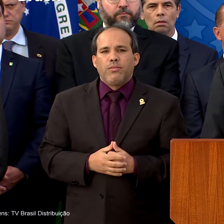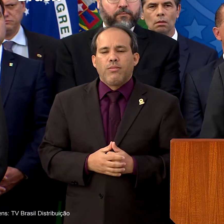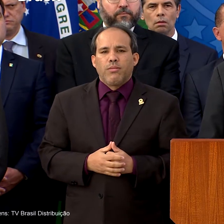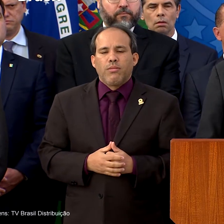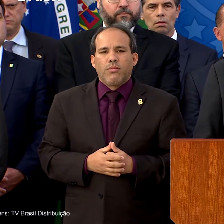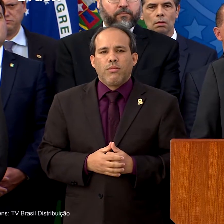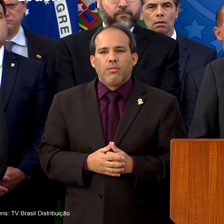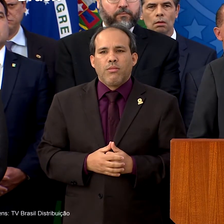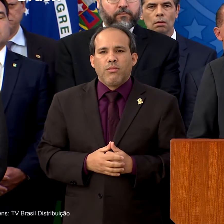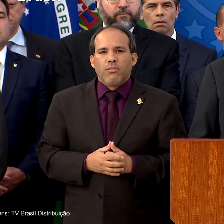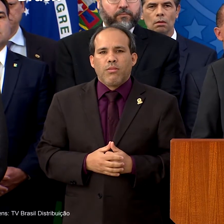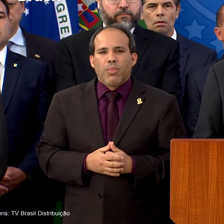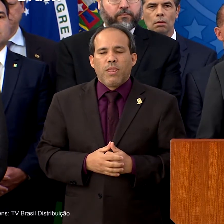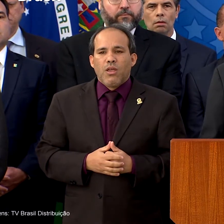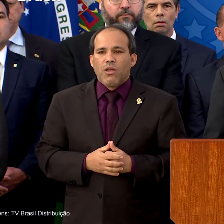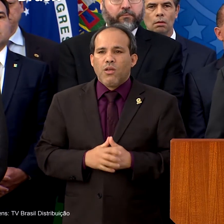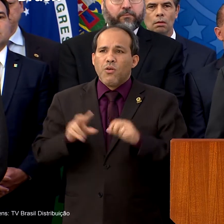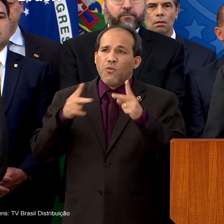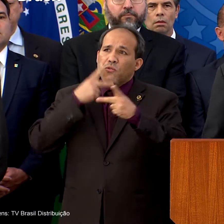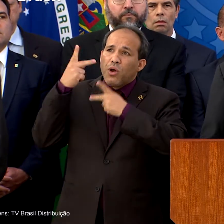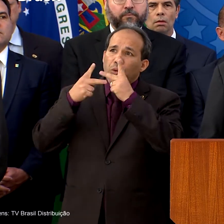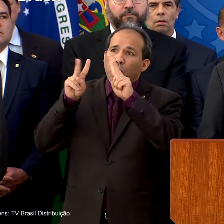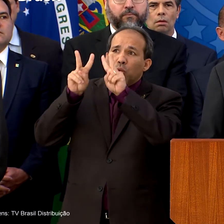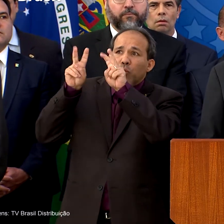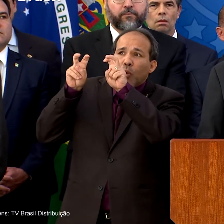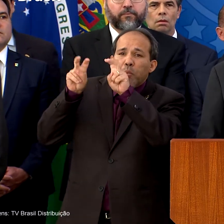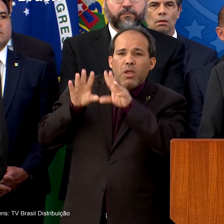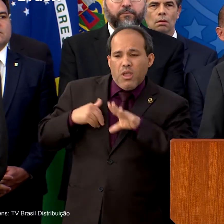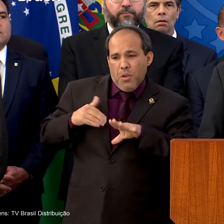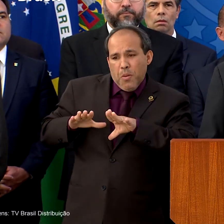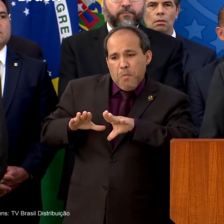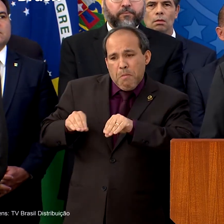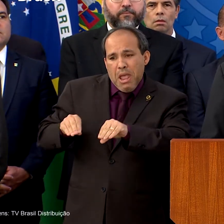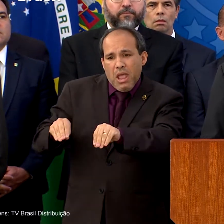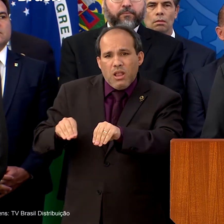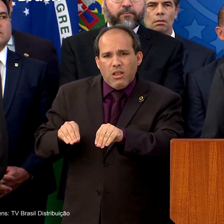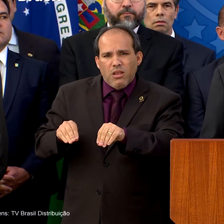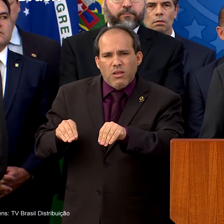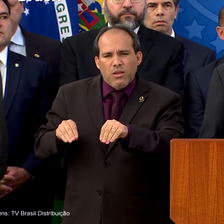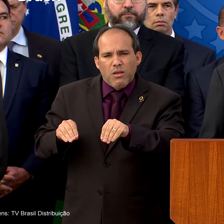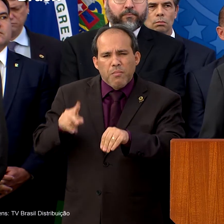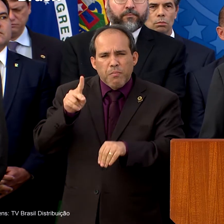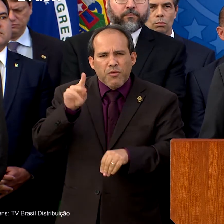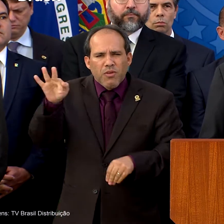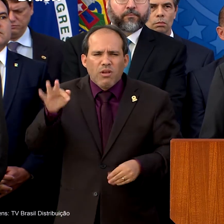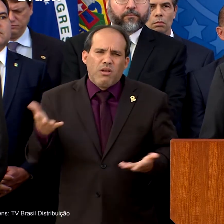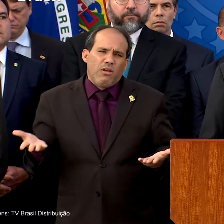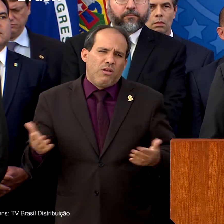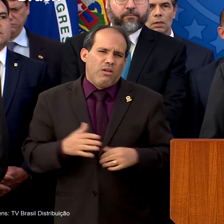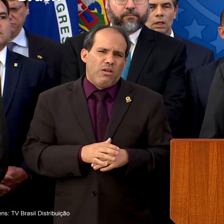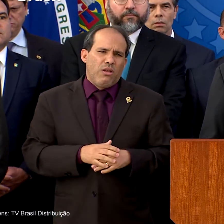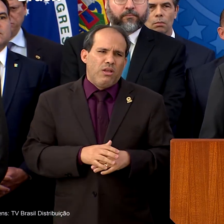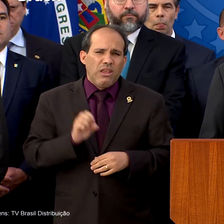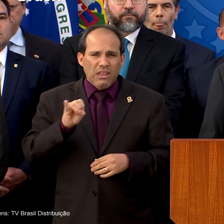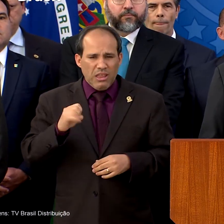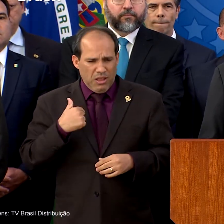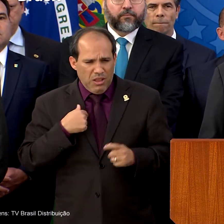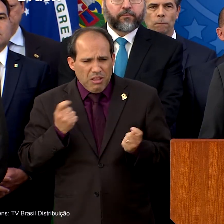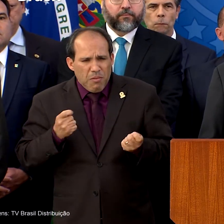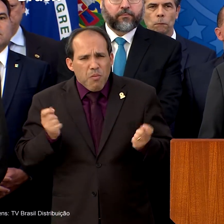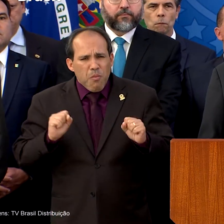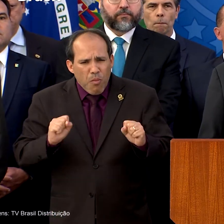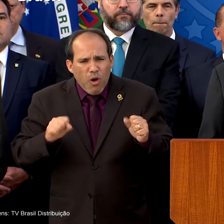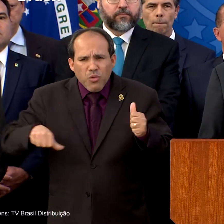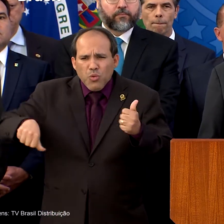eu falava assim é interferência nem a na polícia federal a hora bolas se eu posso trocar o ministro